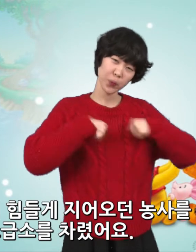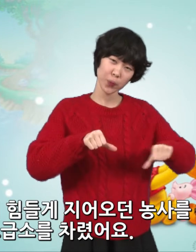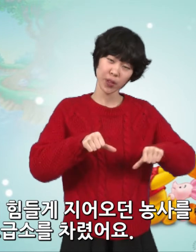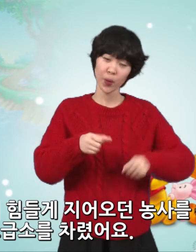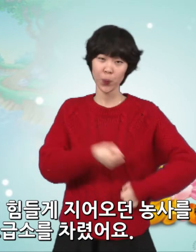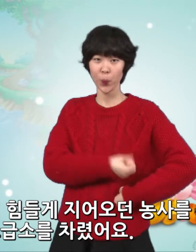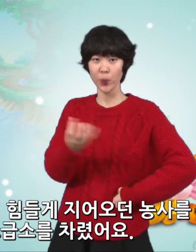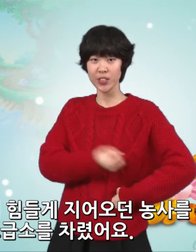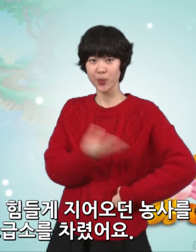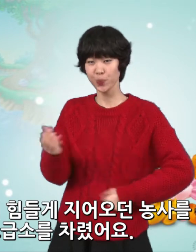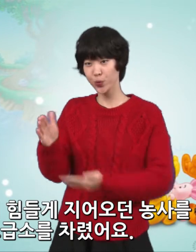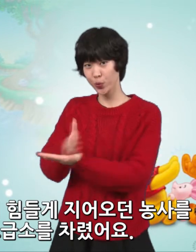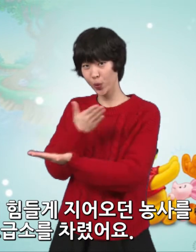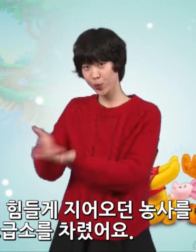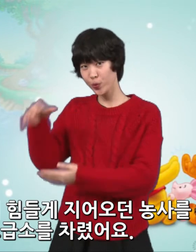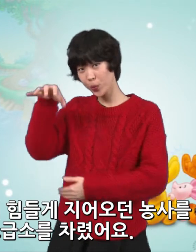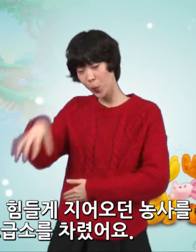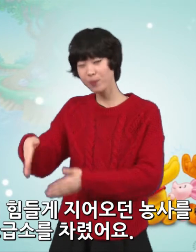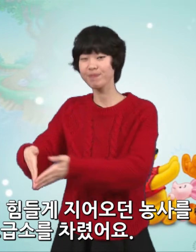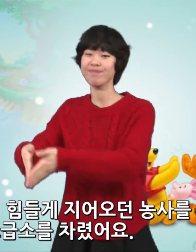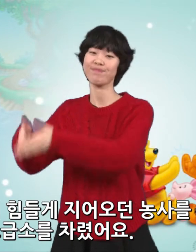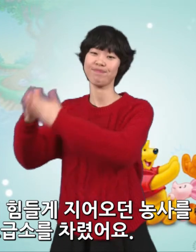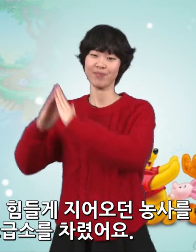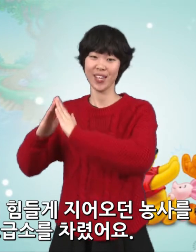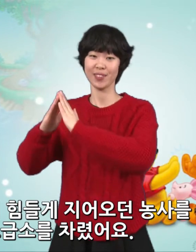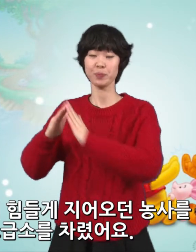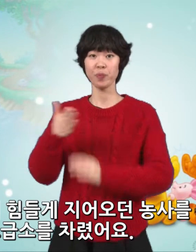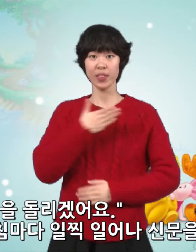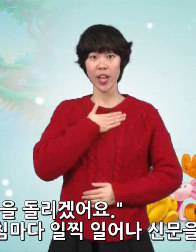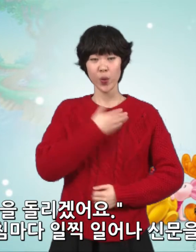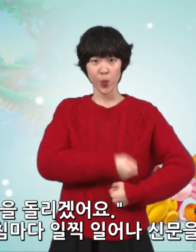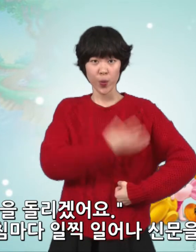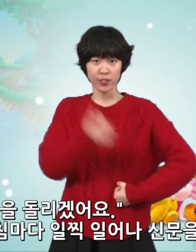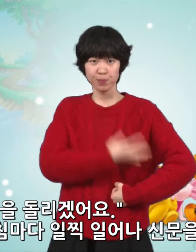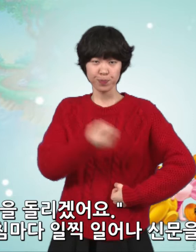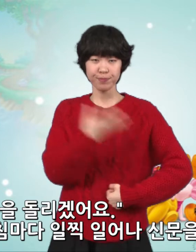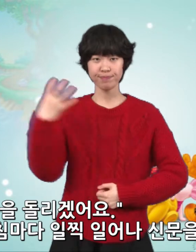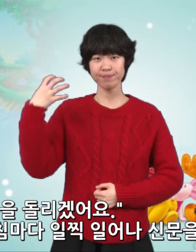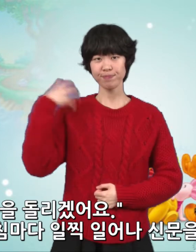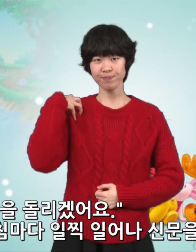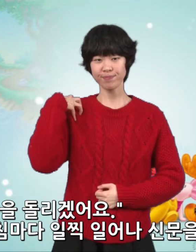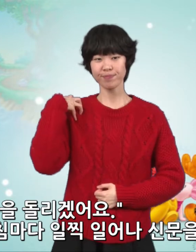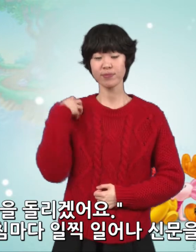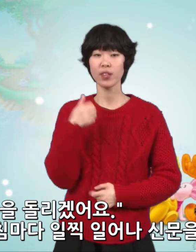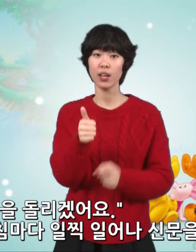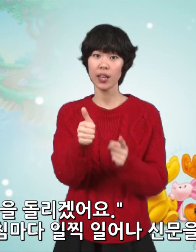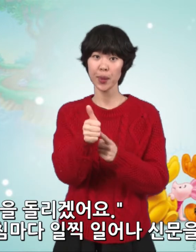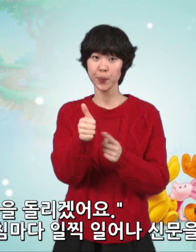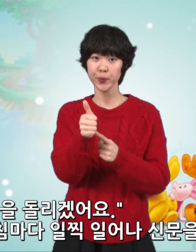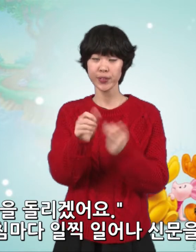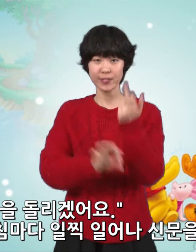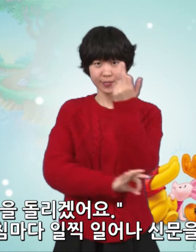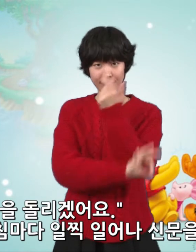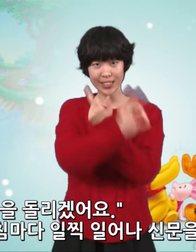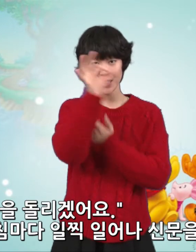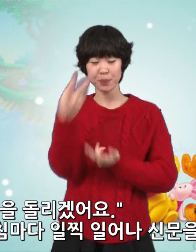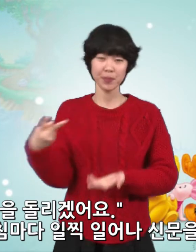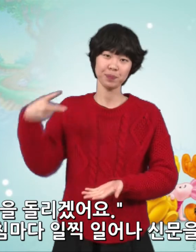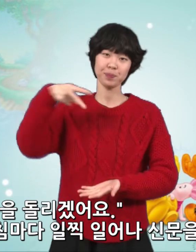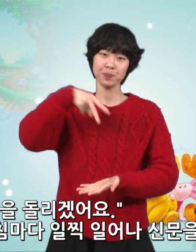농사를 포기하고 신문 보급소를 차렸어요. 저도 신문을 돌리겠어요. 월트는 아침마다 일찍